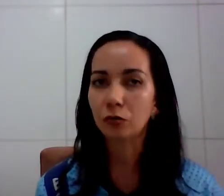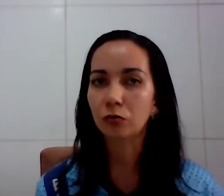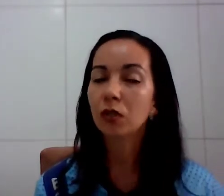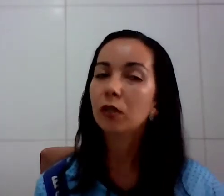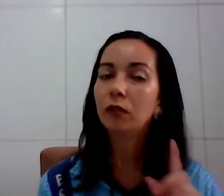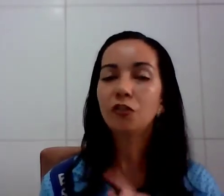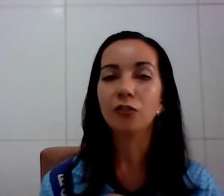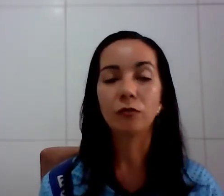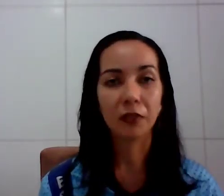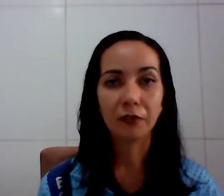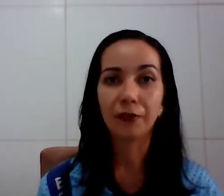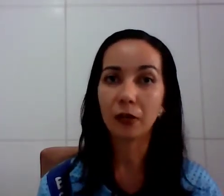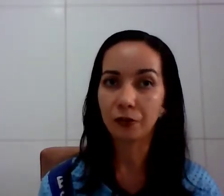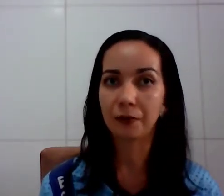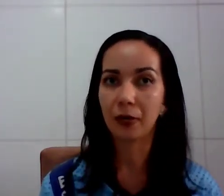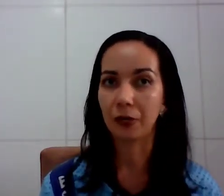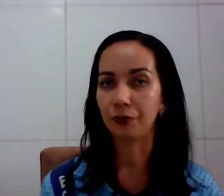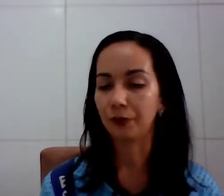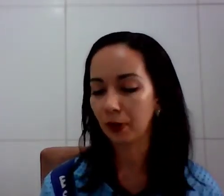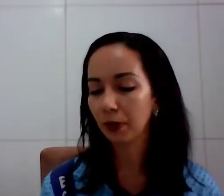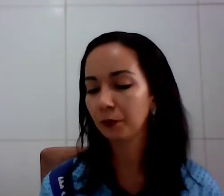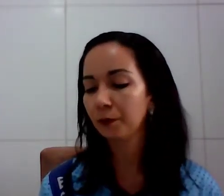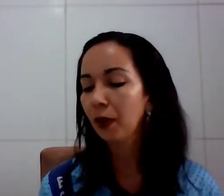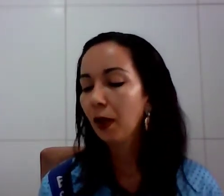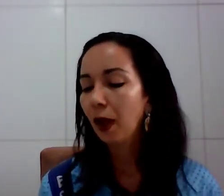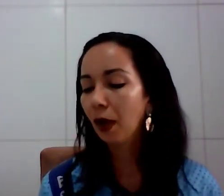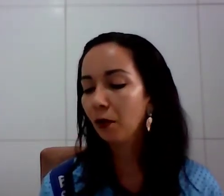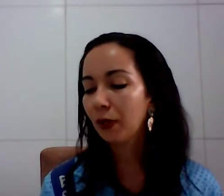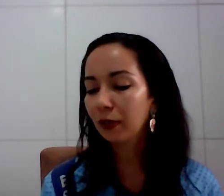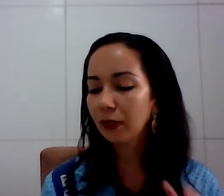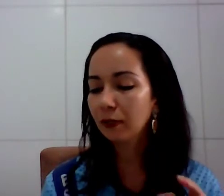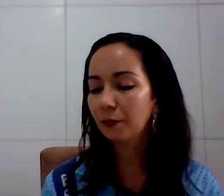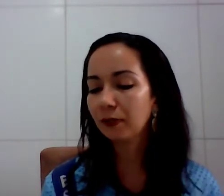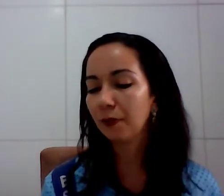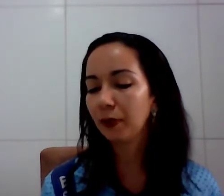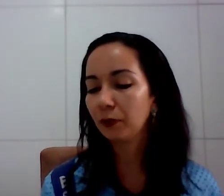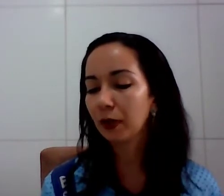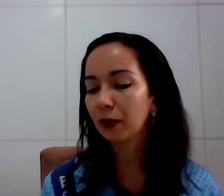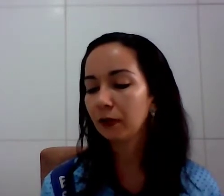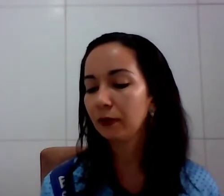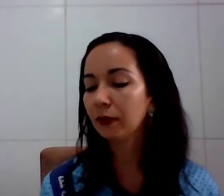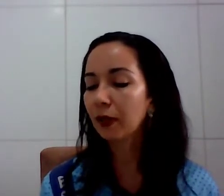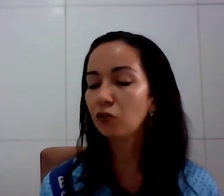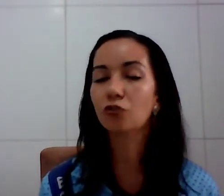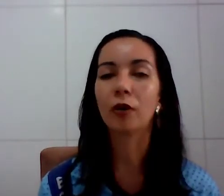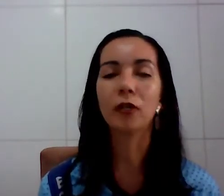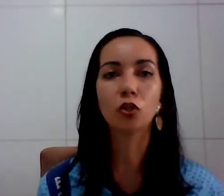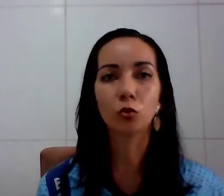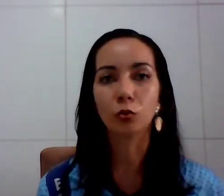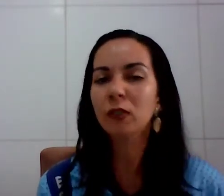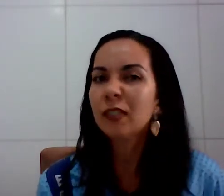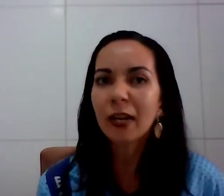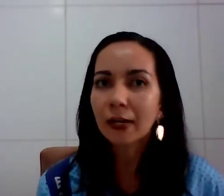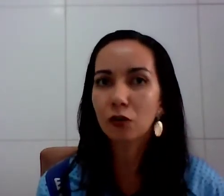distintos. Distinto significa diferente, certo? Há uma linha de pensamento que acredita que a história estuda. O que será que a